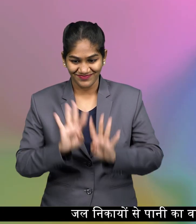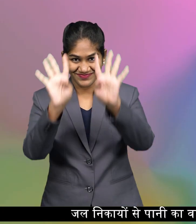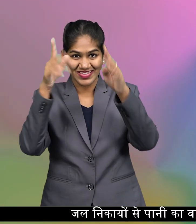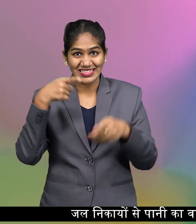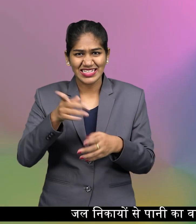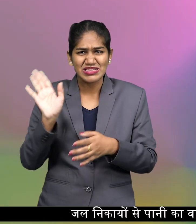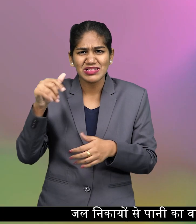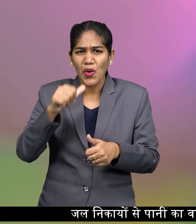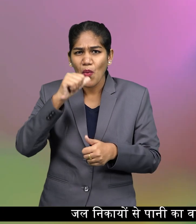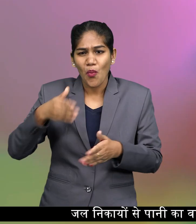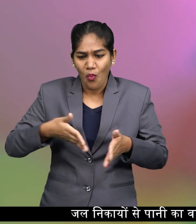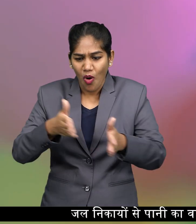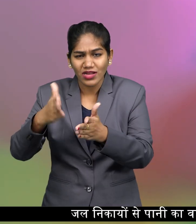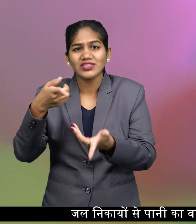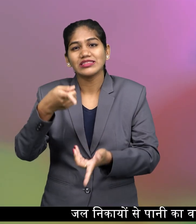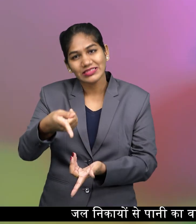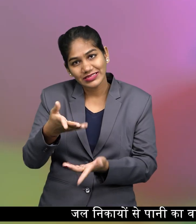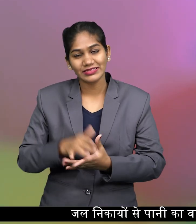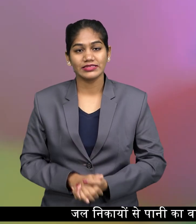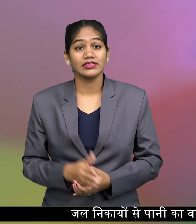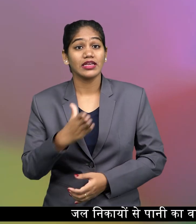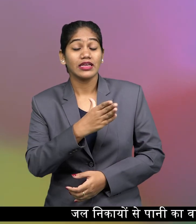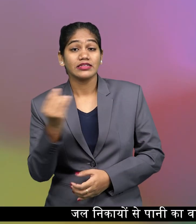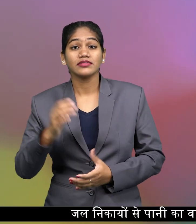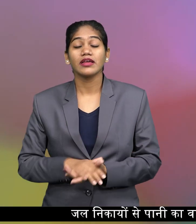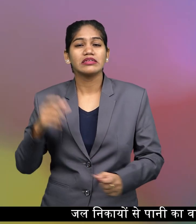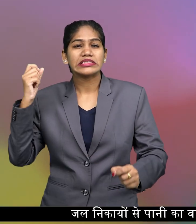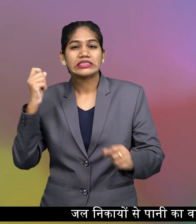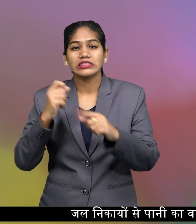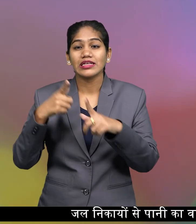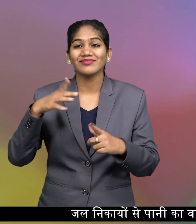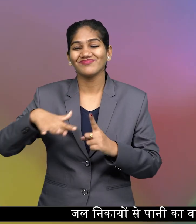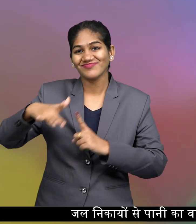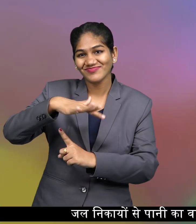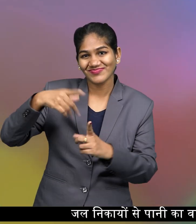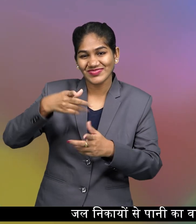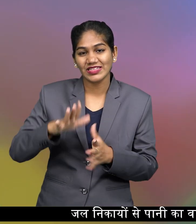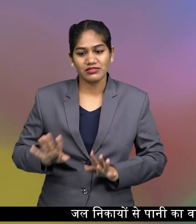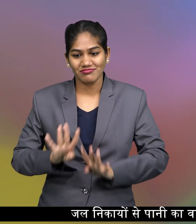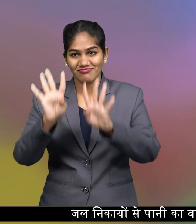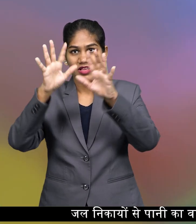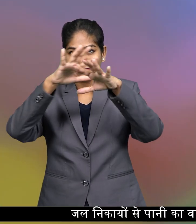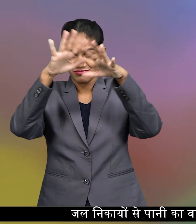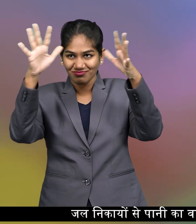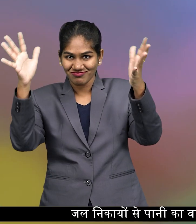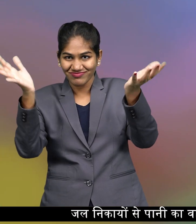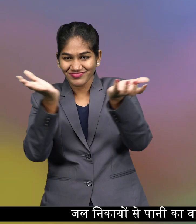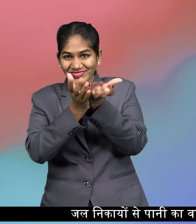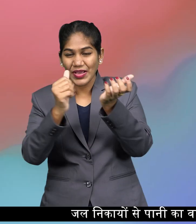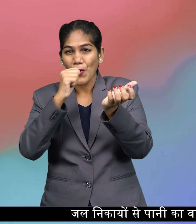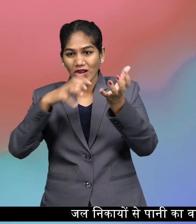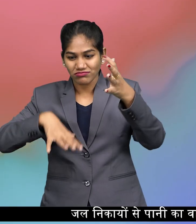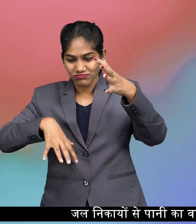चौथा, जल निकायों से पानी का वाष्पीकरण और उसके बाद संघनन से हमें वर्षा मिलती